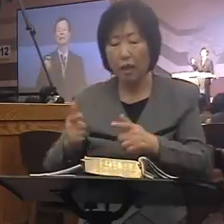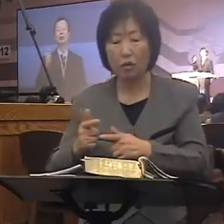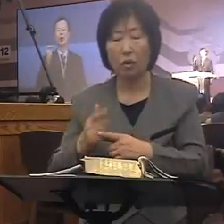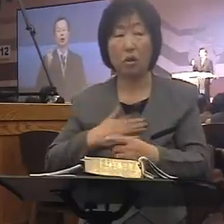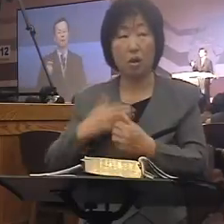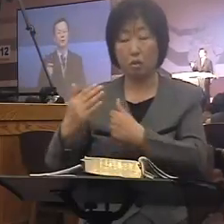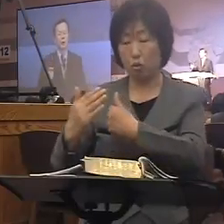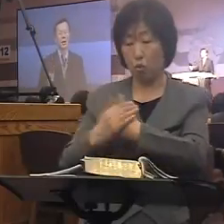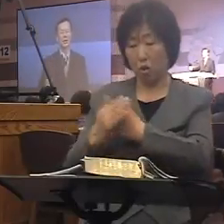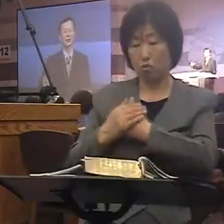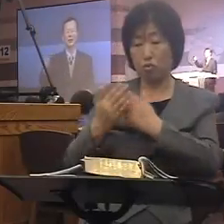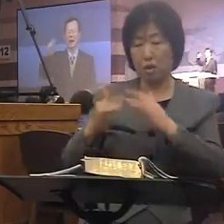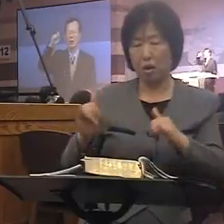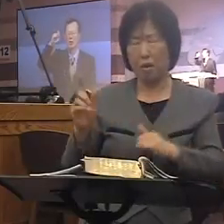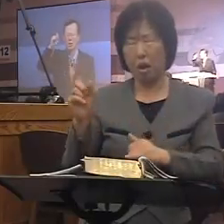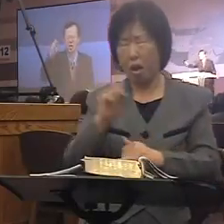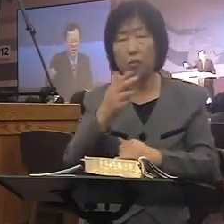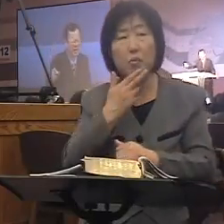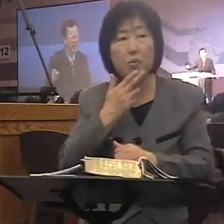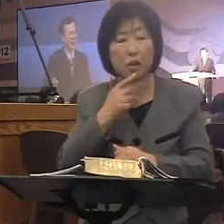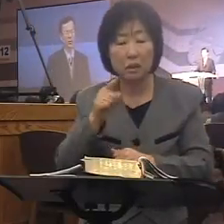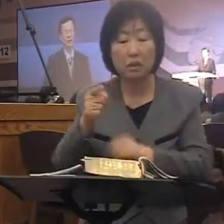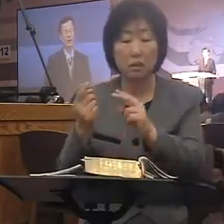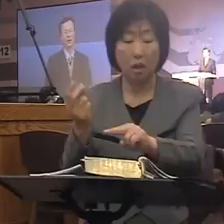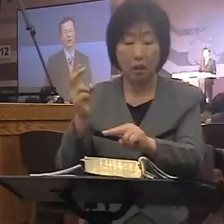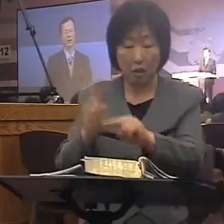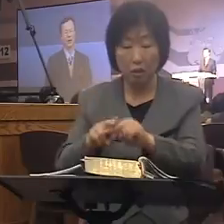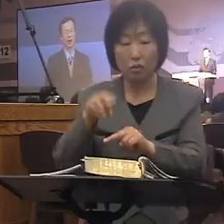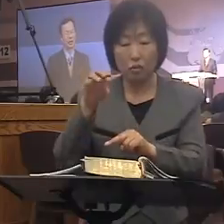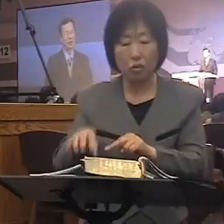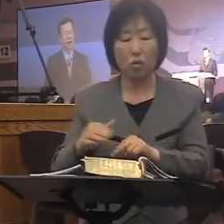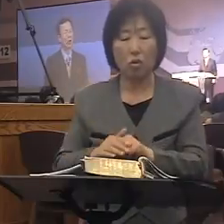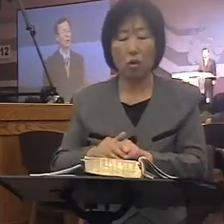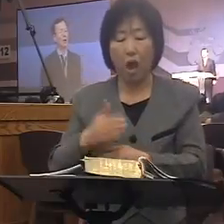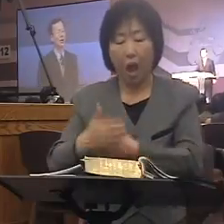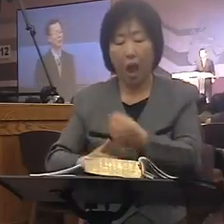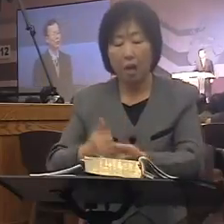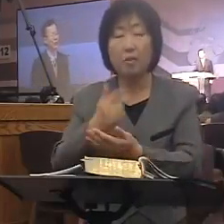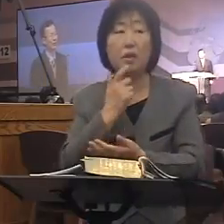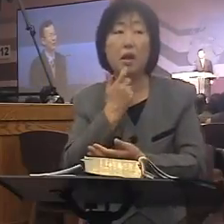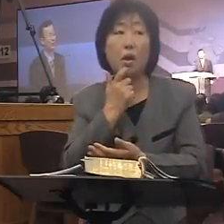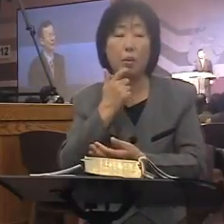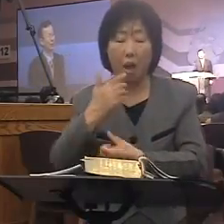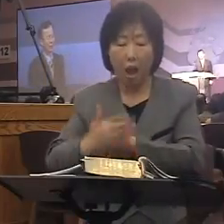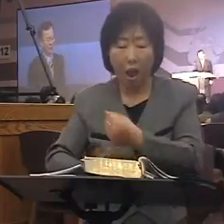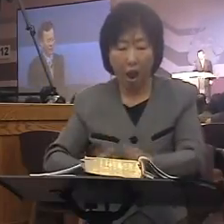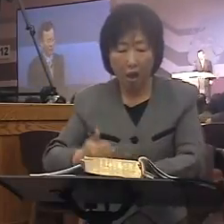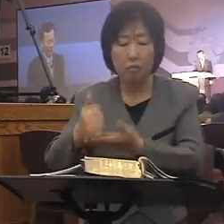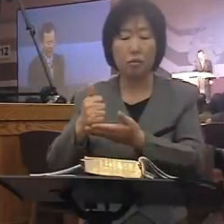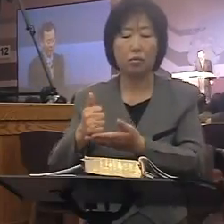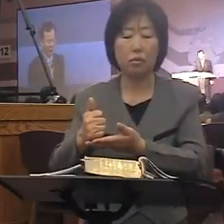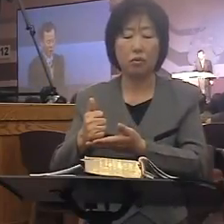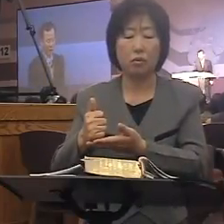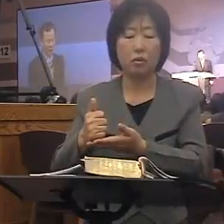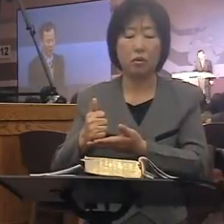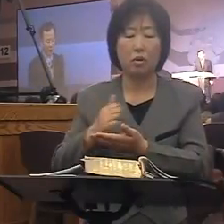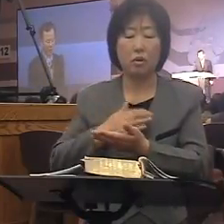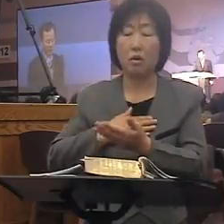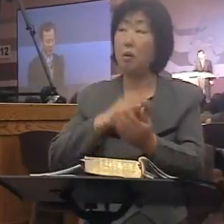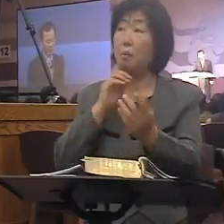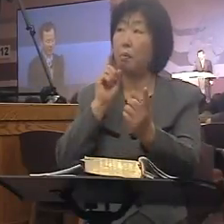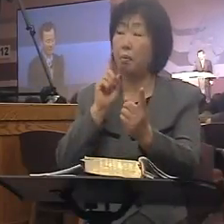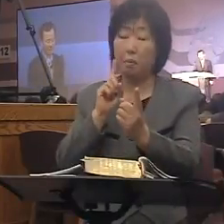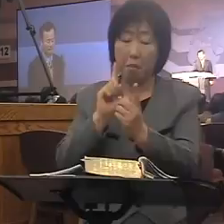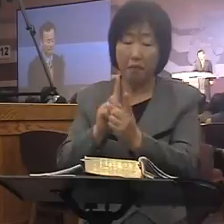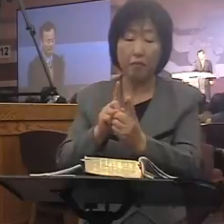사람이 아무도 없어요. 근데 바로 그 자리에서 하나님이 야곱의 하나님으로 그를 만나 주셨다는